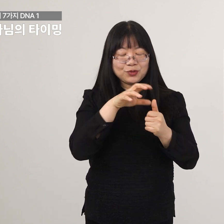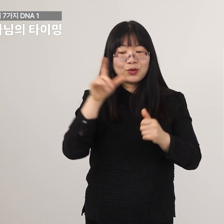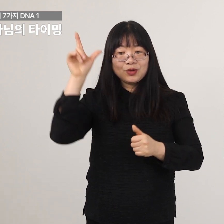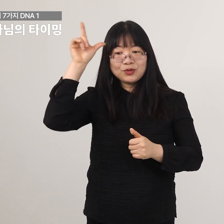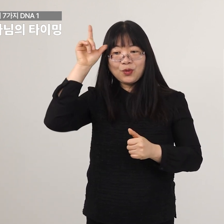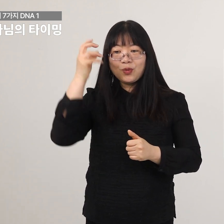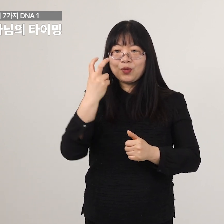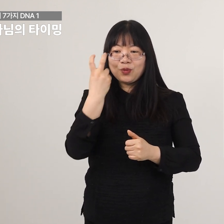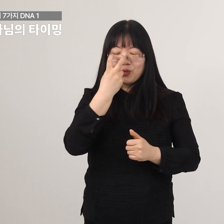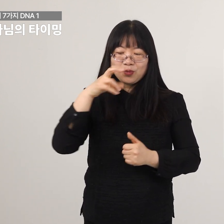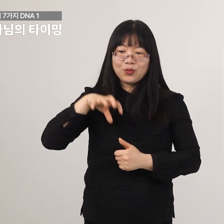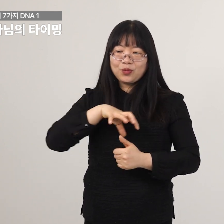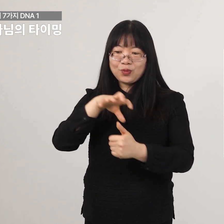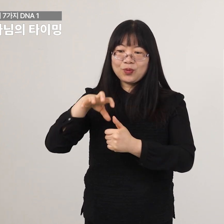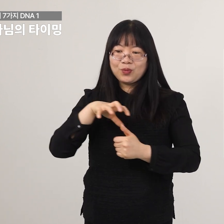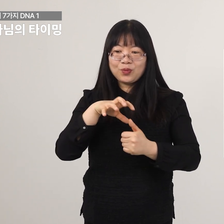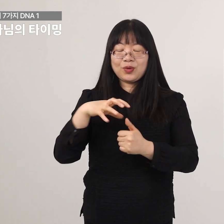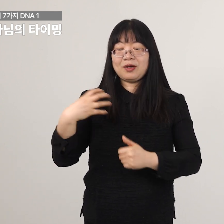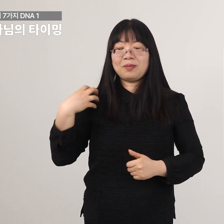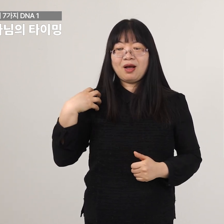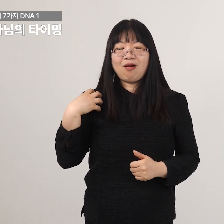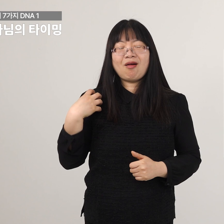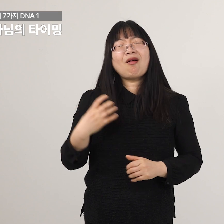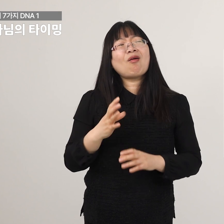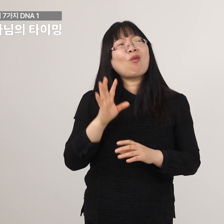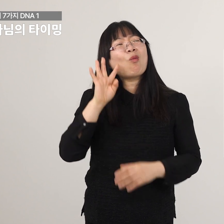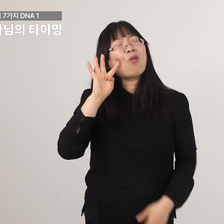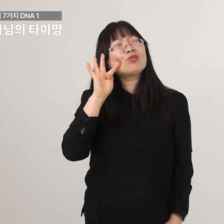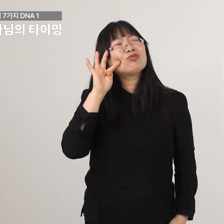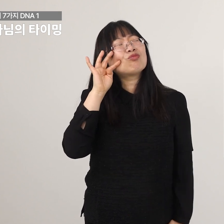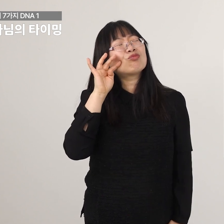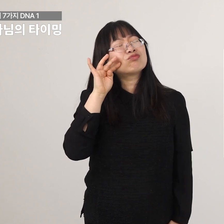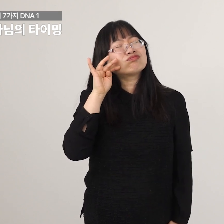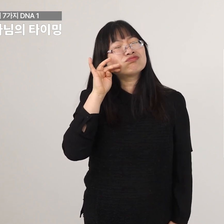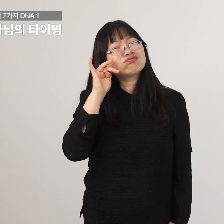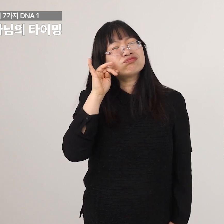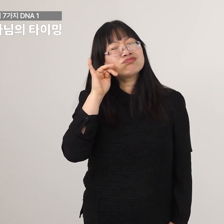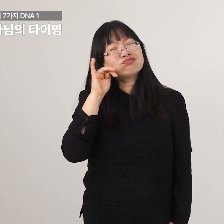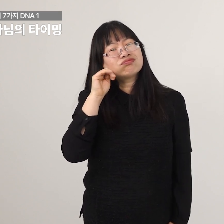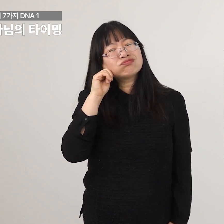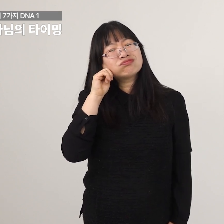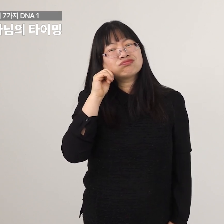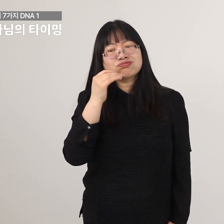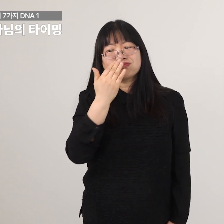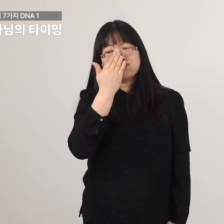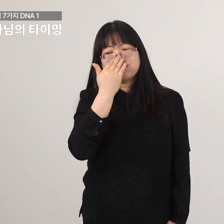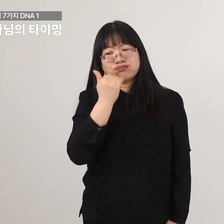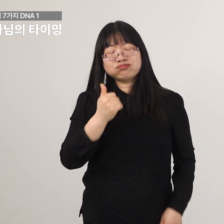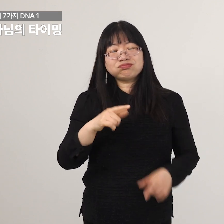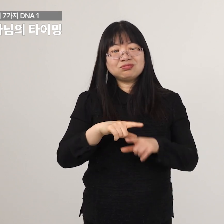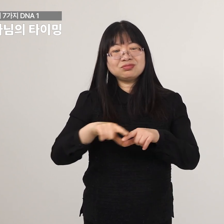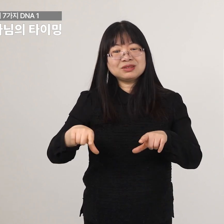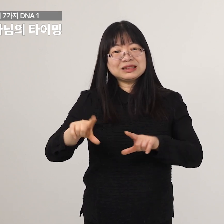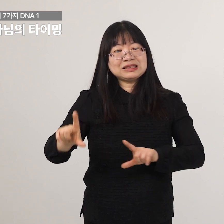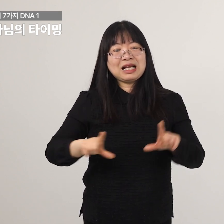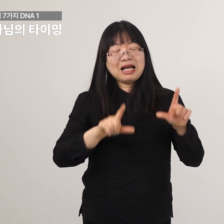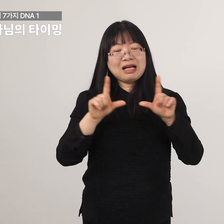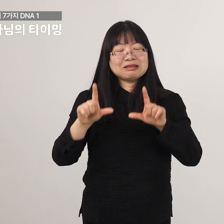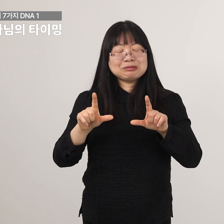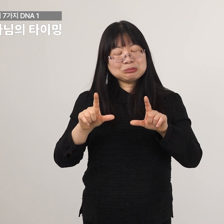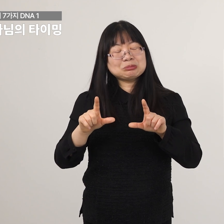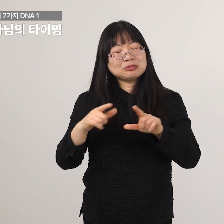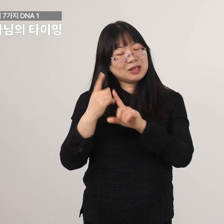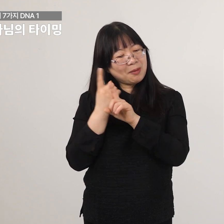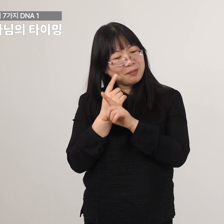먹이고 이걸 언제까지 해야 되나? 그 지긋지긋한 일상을 매일 무료하게